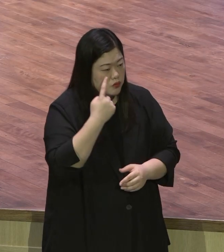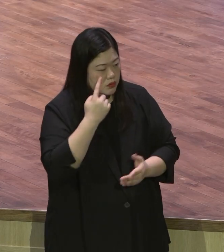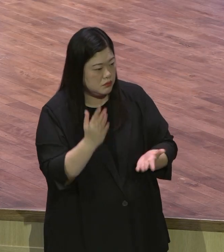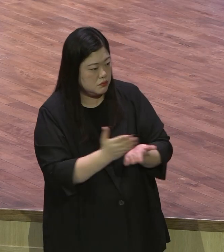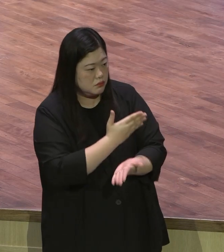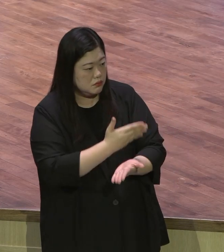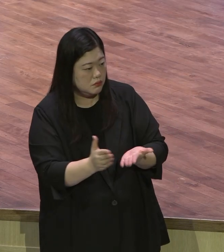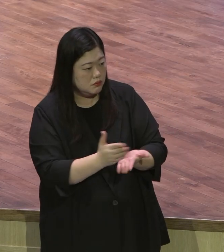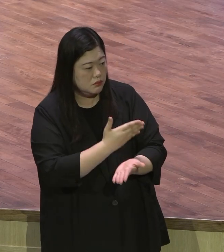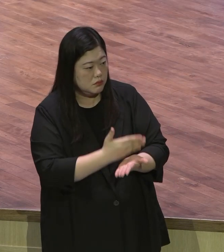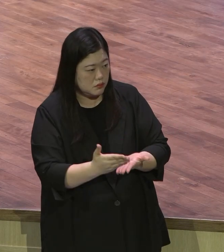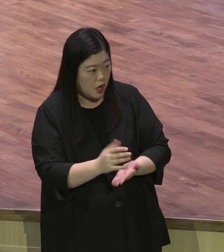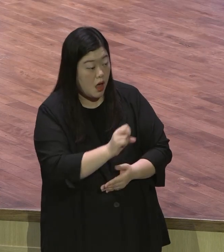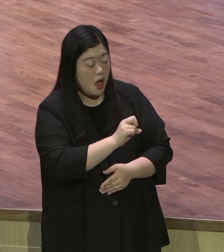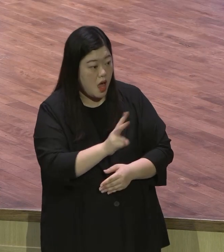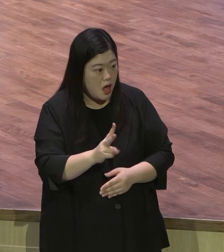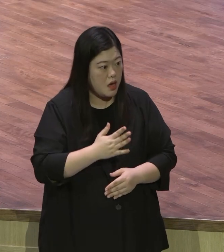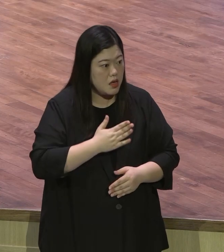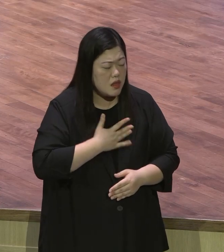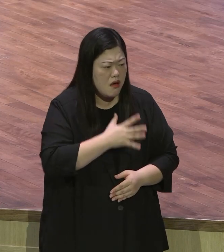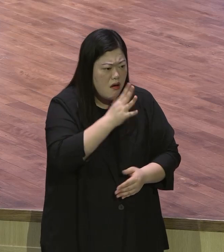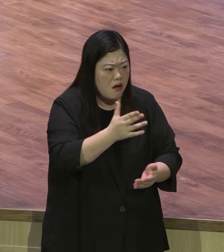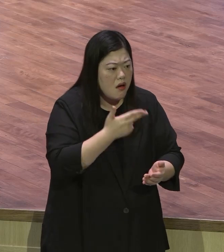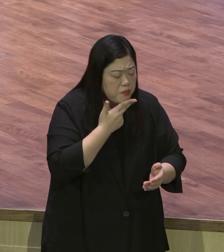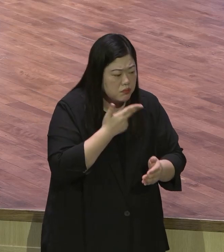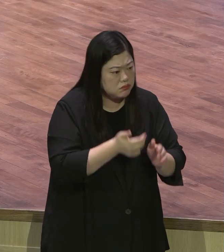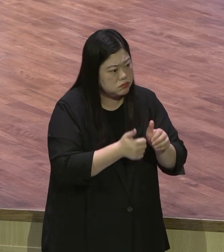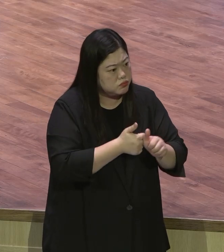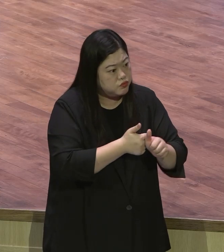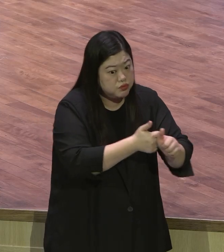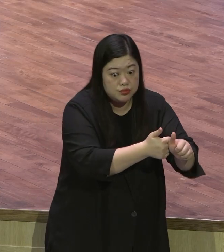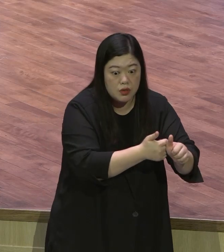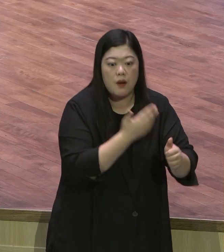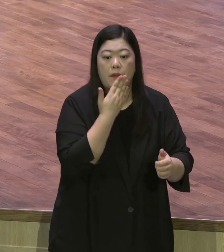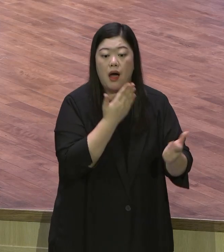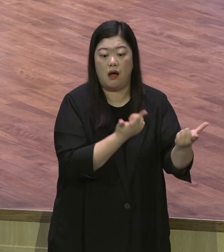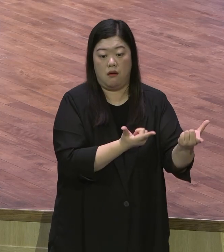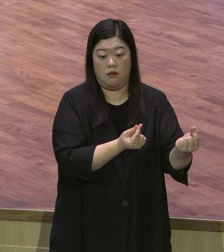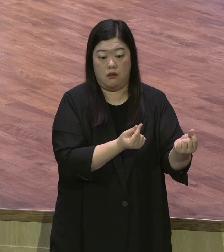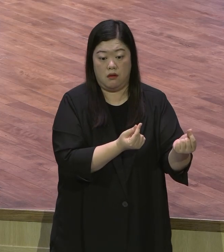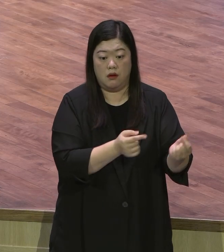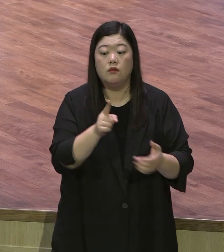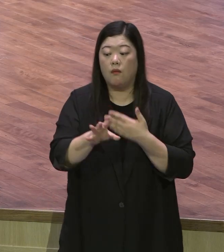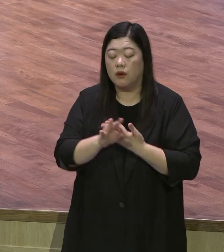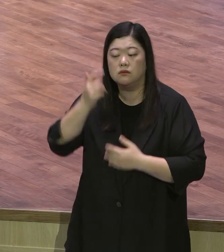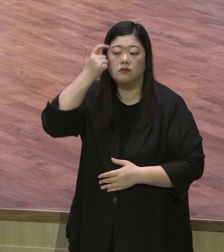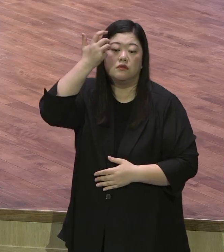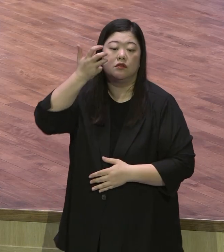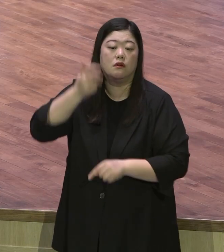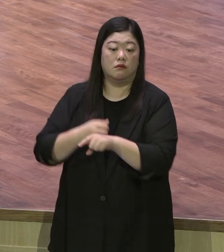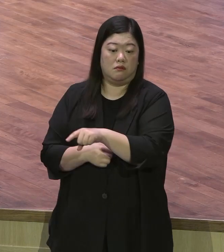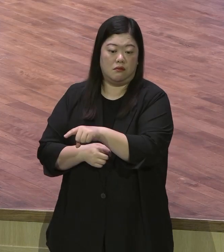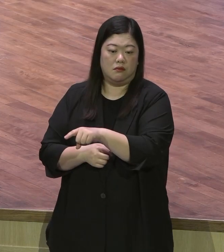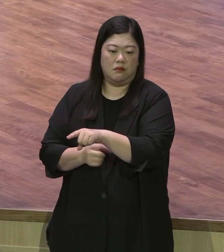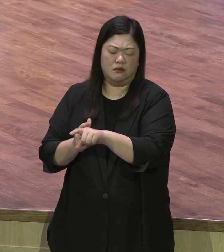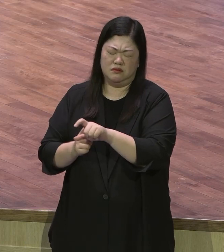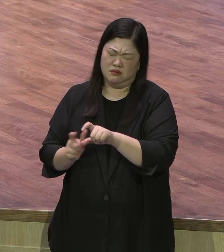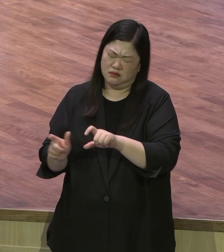분별력을 있어야 성장하고 진행해 나가지요. 전진하지요. 자, 하나님의 말씀으로 우리의 예틀을 깨고 새틀을